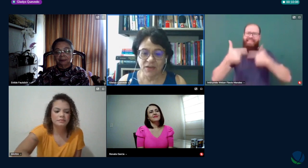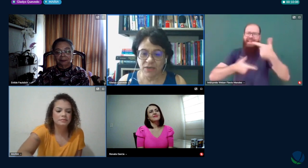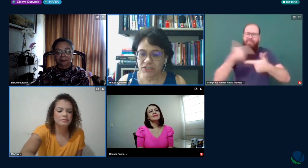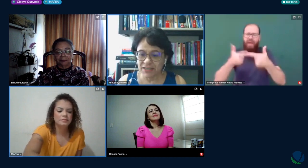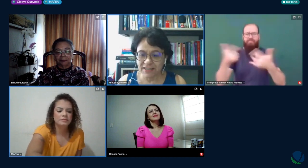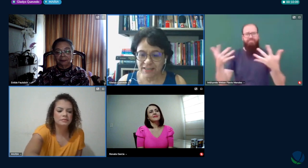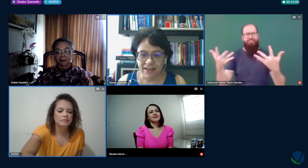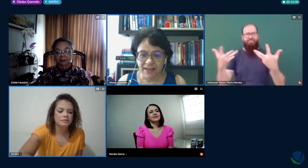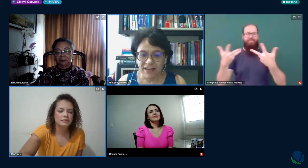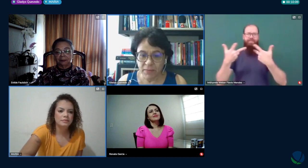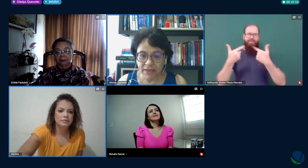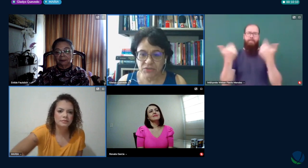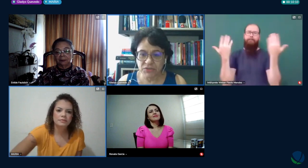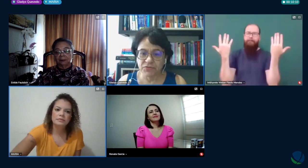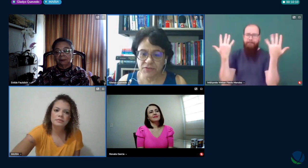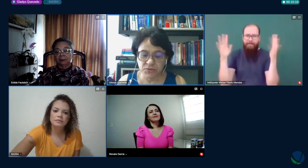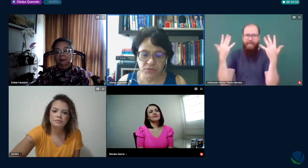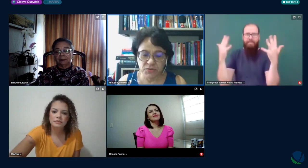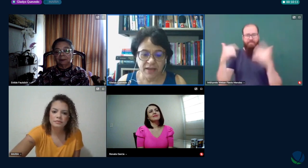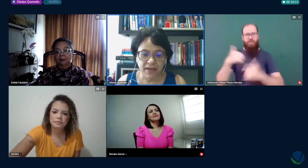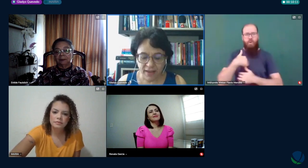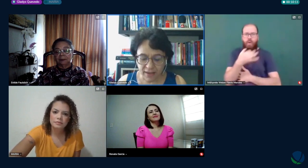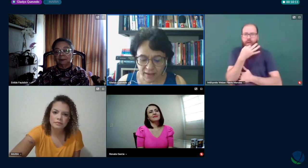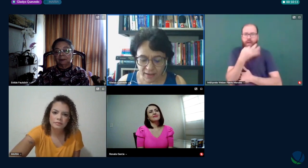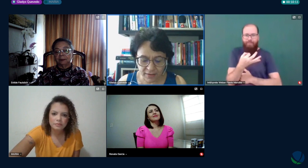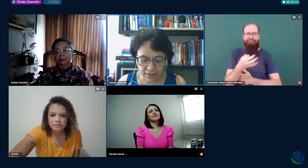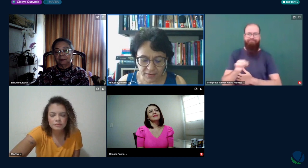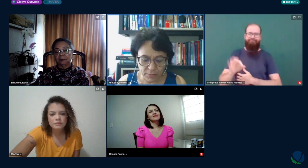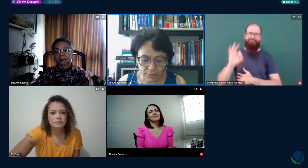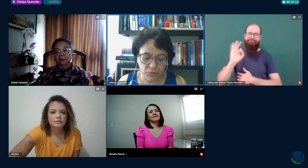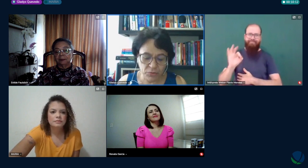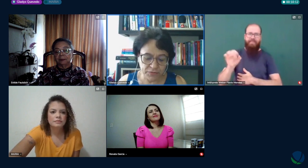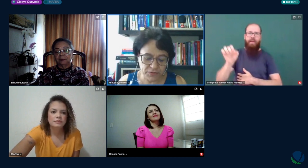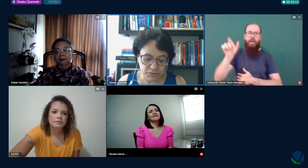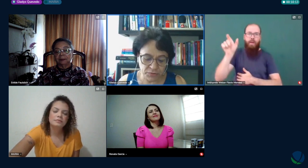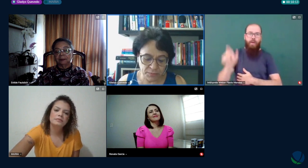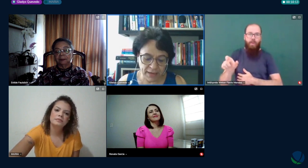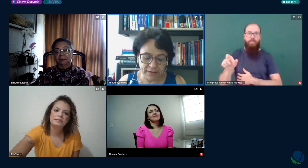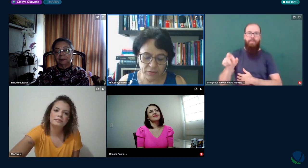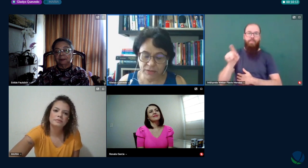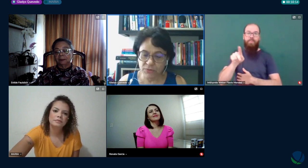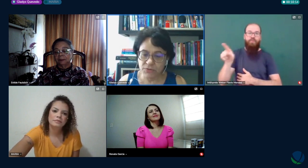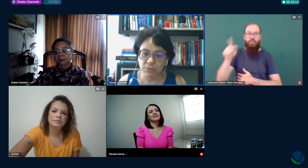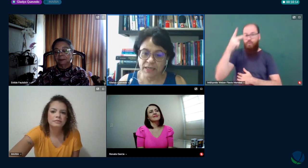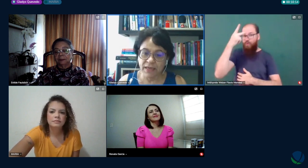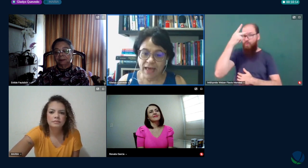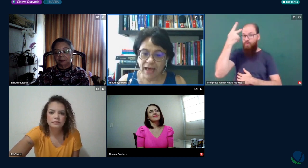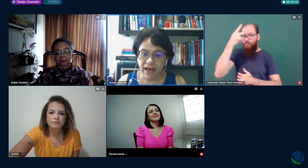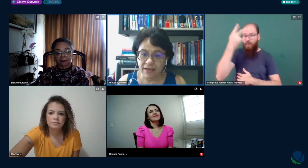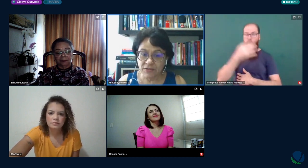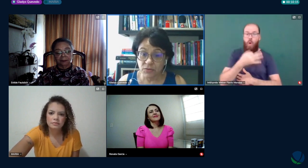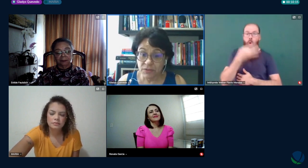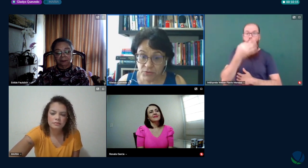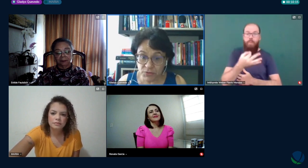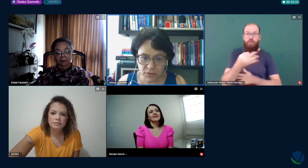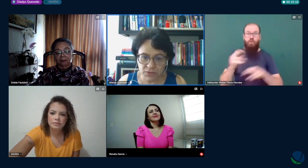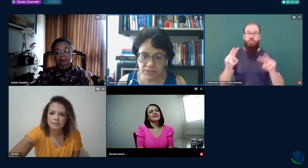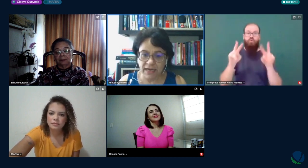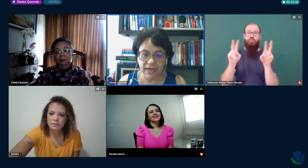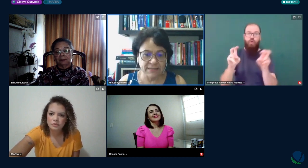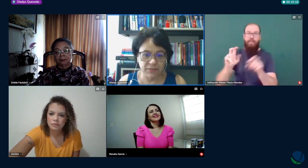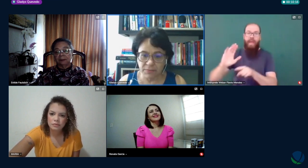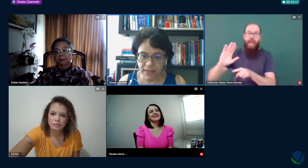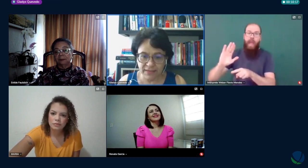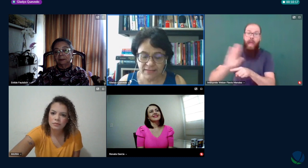parabéns. Eu acho que realmente o professor comentou, o professor Ildomar, né, comentou sobre as